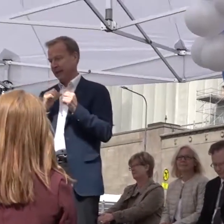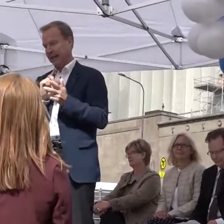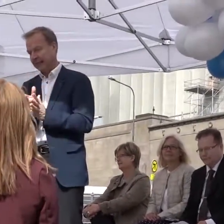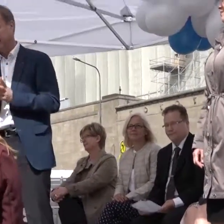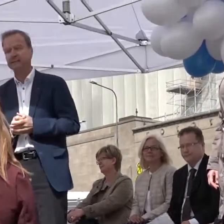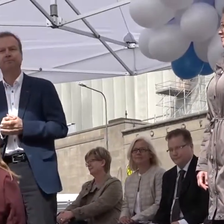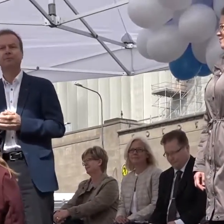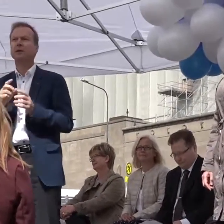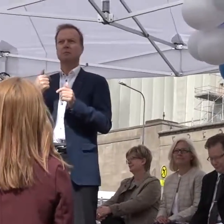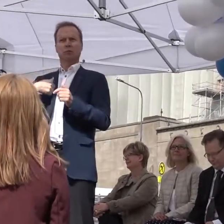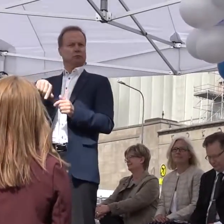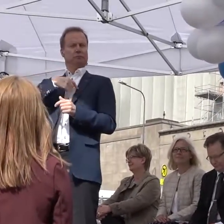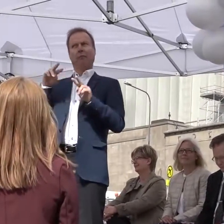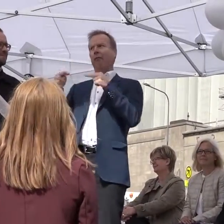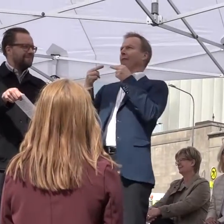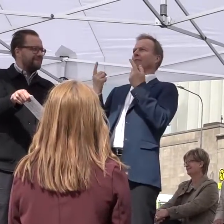tuntui huikealta.